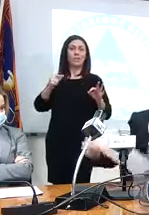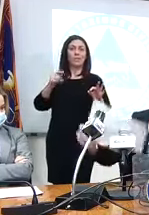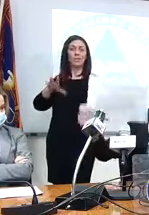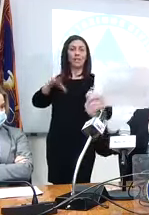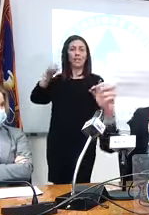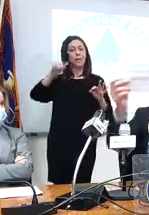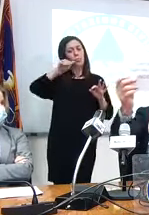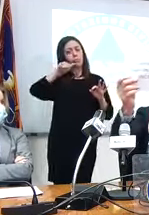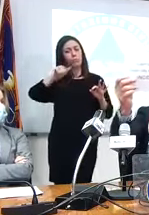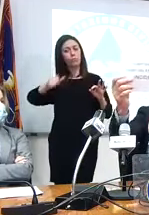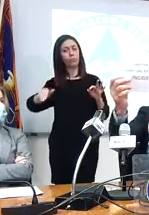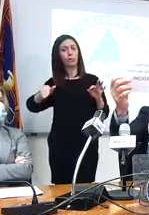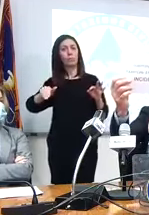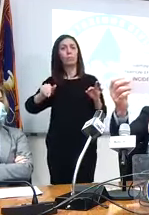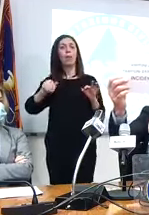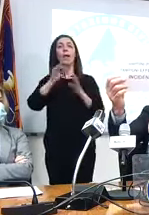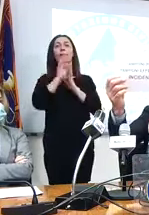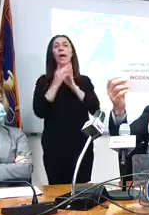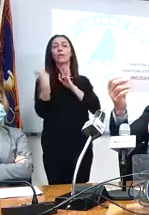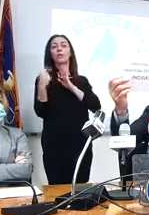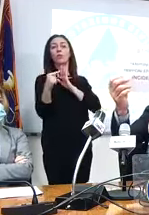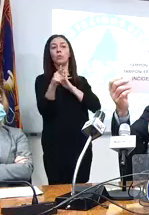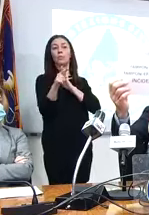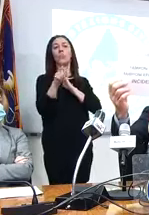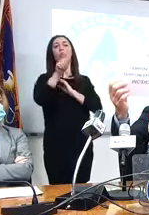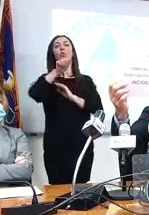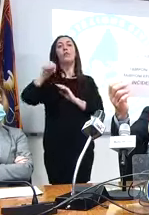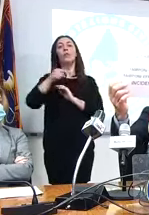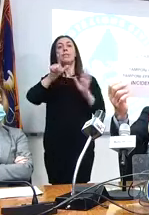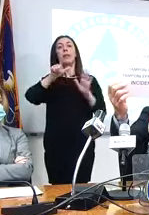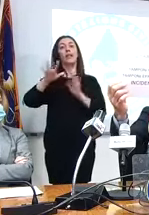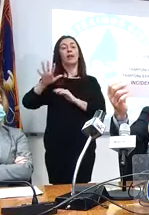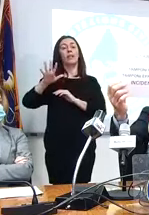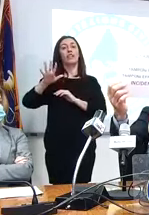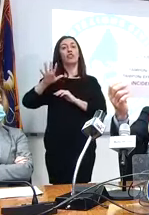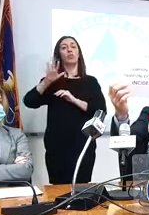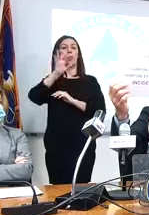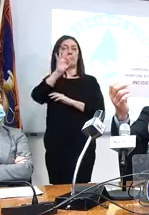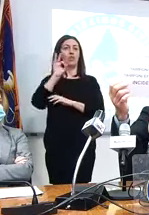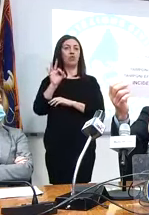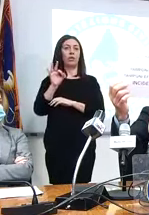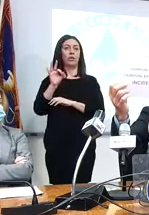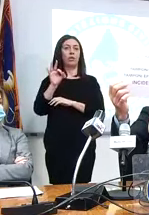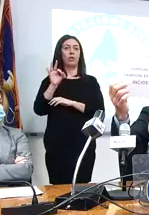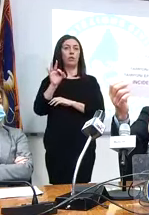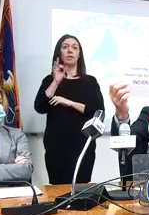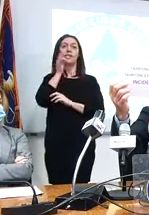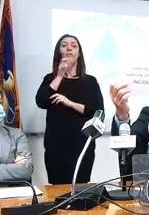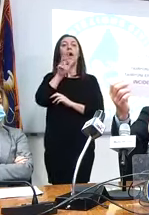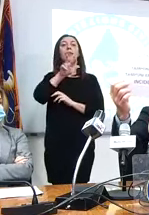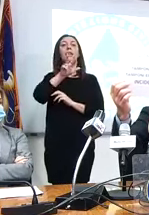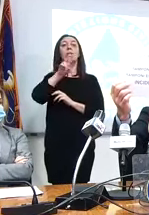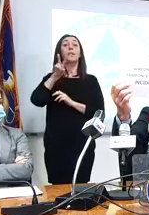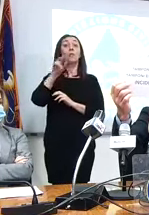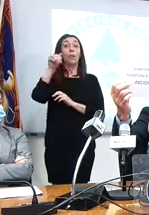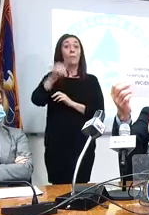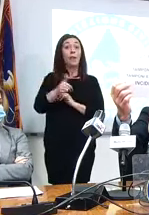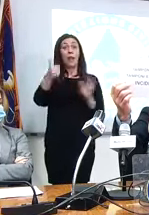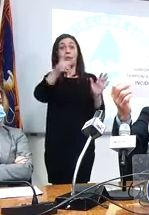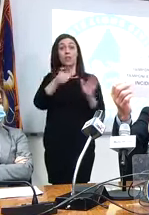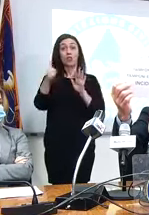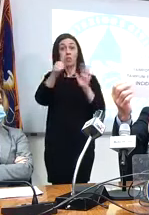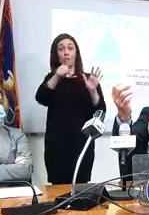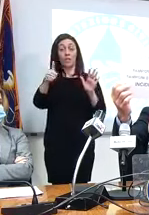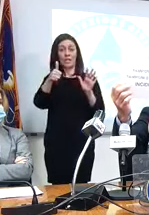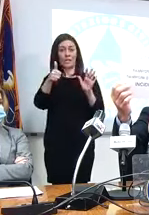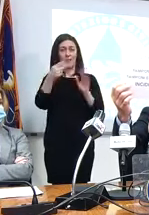dato completo, eccolo qua, l'incidenza dell'1,75%. Quindi su 32.662